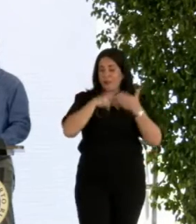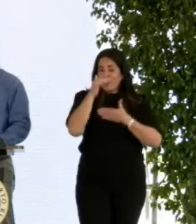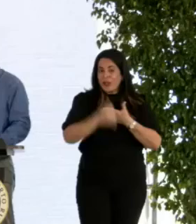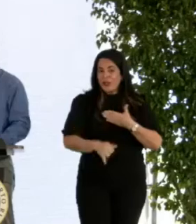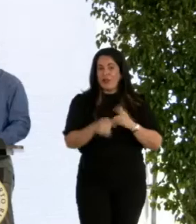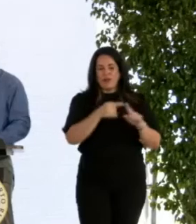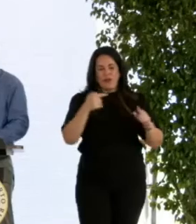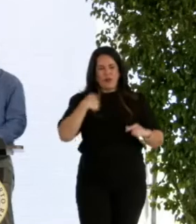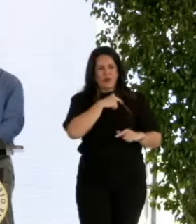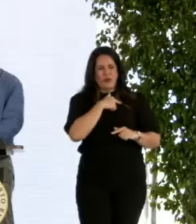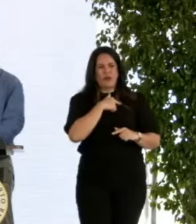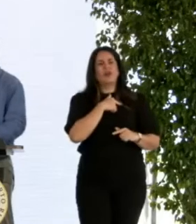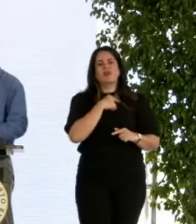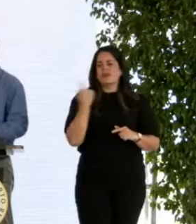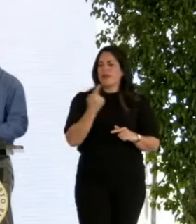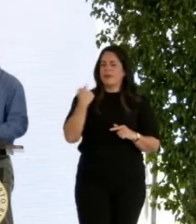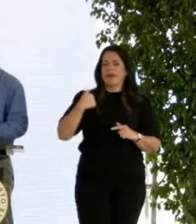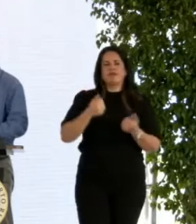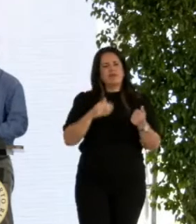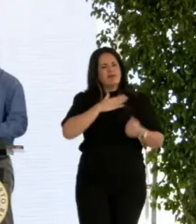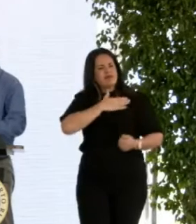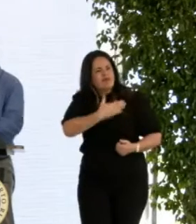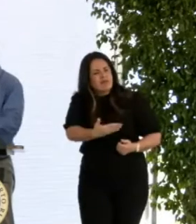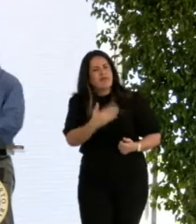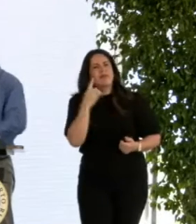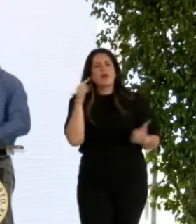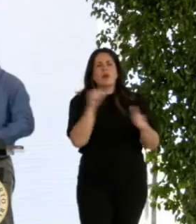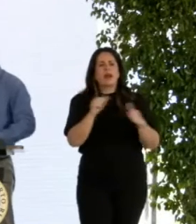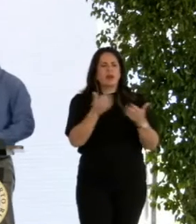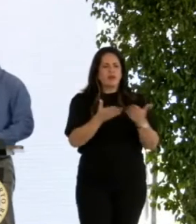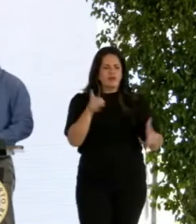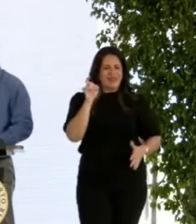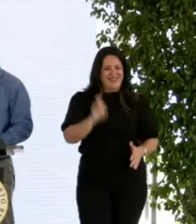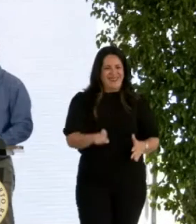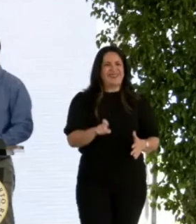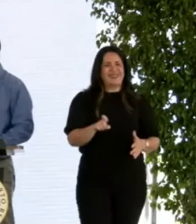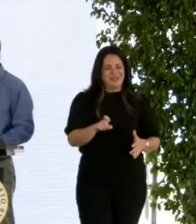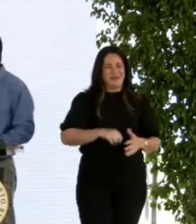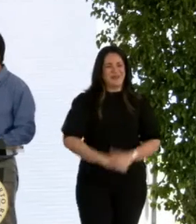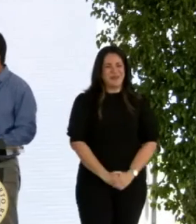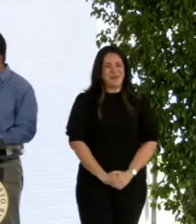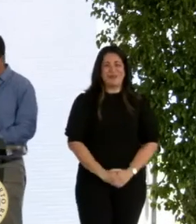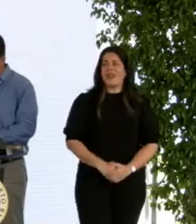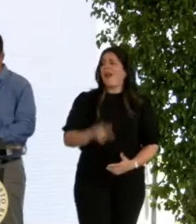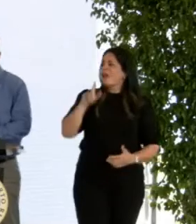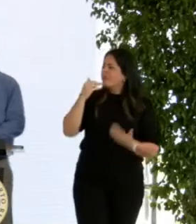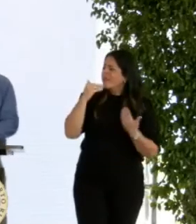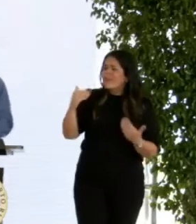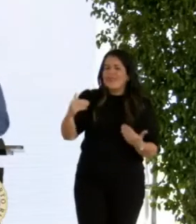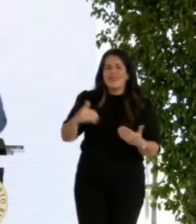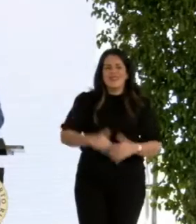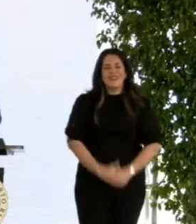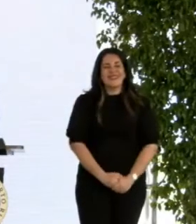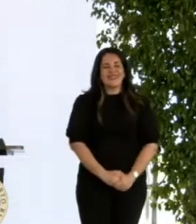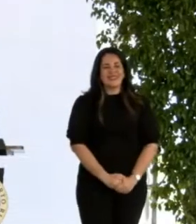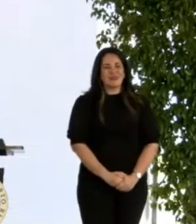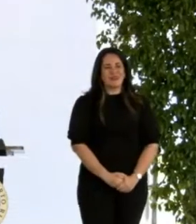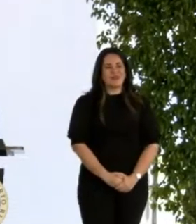de parte de Caribe Beach Tennis, aquí siempre vamos a estar a la orden para cualquier cosa que necesiten con el deporte. Luis, muchas gracias. Gracias.